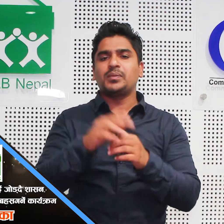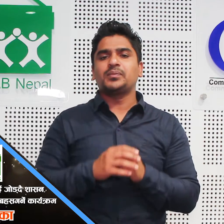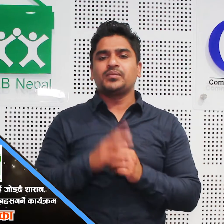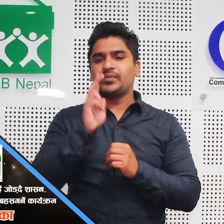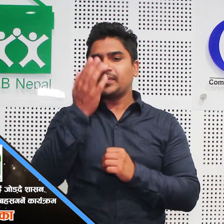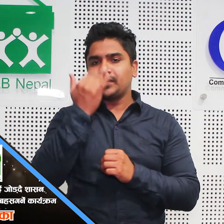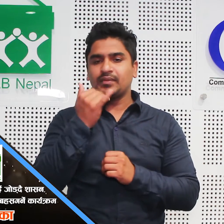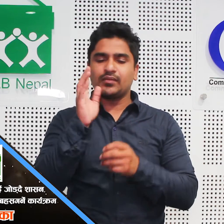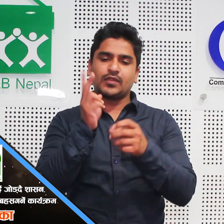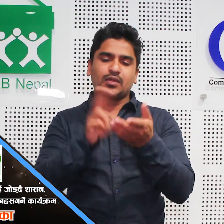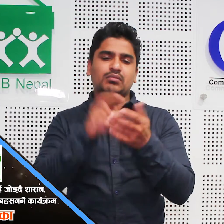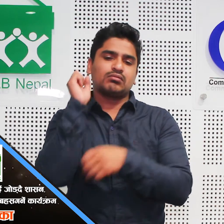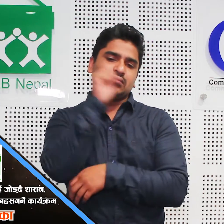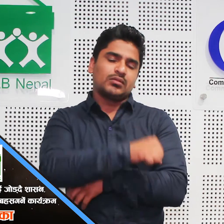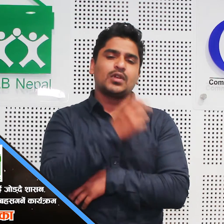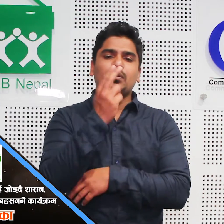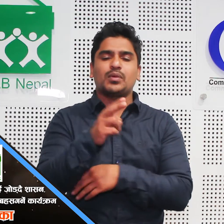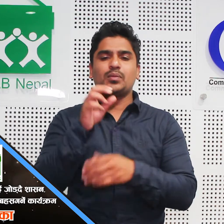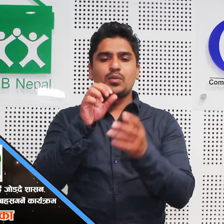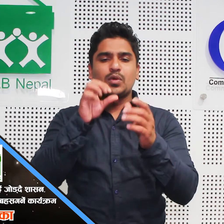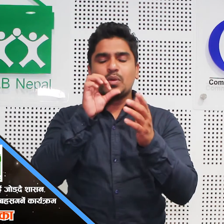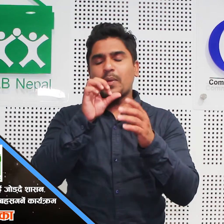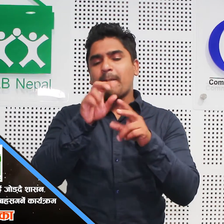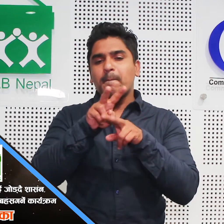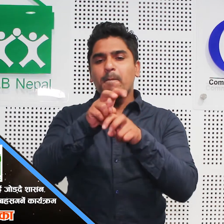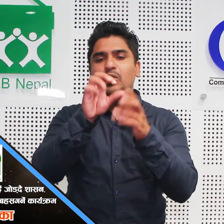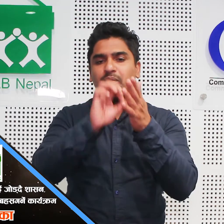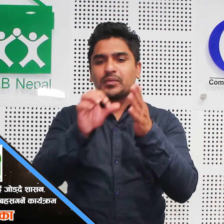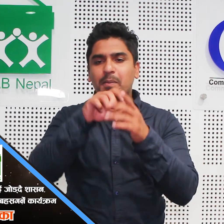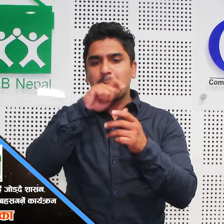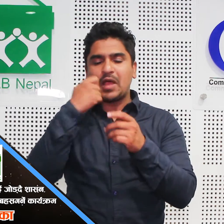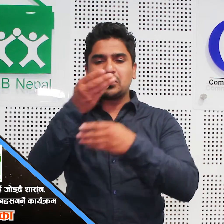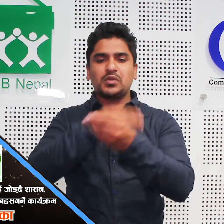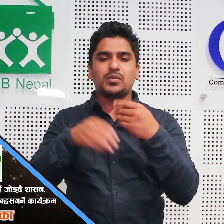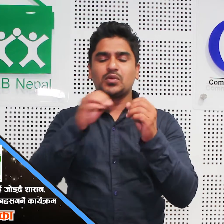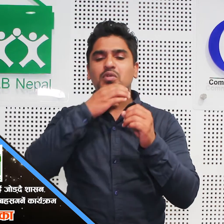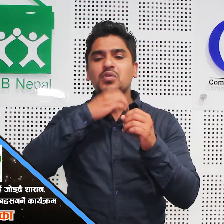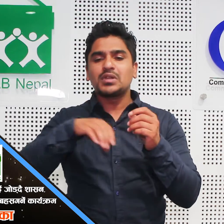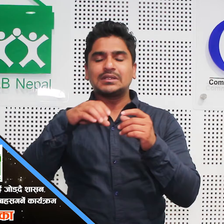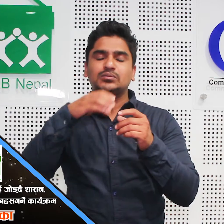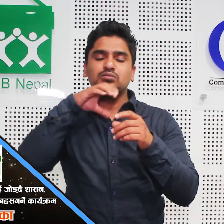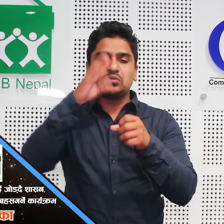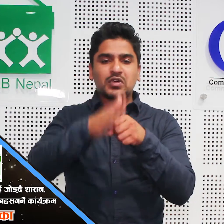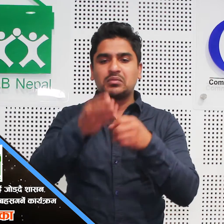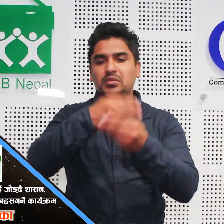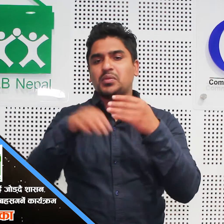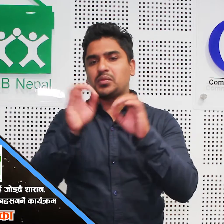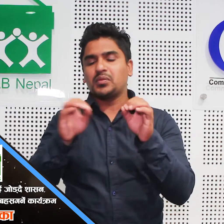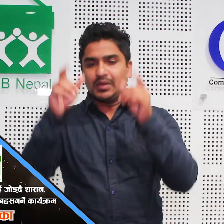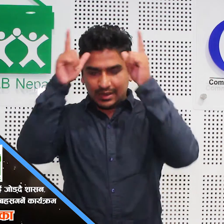झन् निराशा भए। अब पशु व्यवसाय गर्ने कृषकहरूको मासु बिक्री भएन, खसी बोका बिक्री भएन, गाई भैँसी पाल्नेहरूको दुग्धजन्य पदार्थ बिक्री